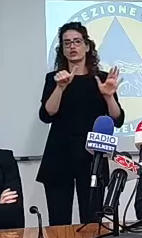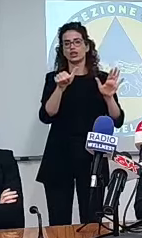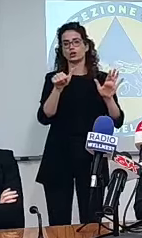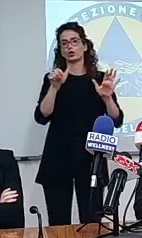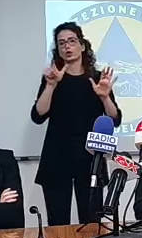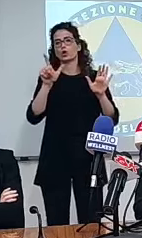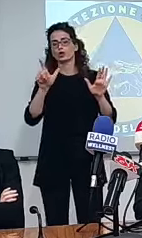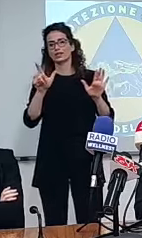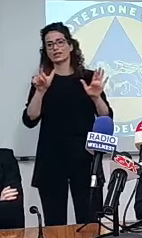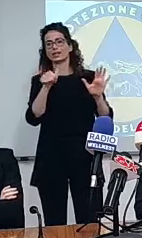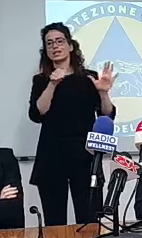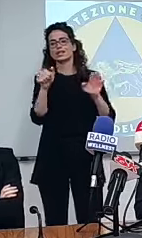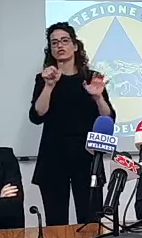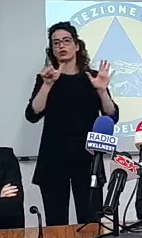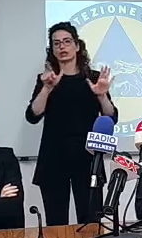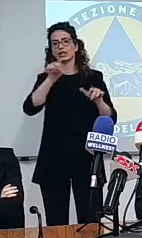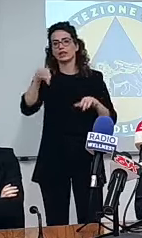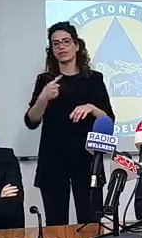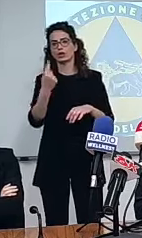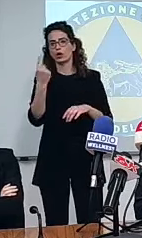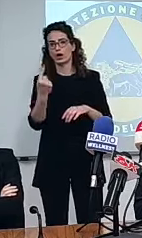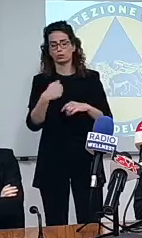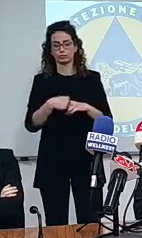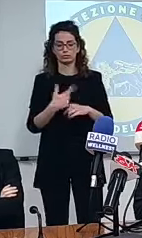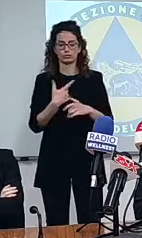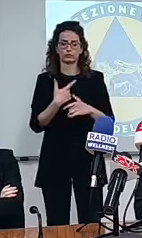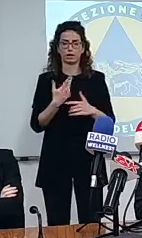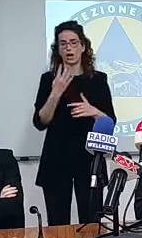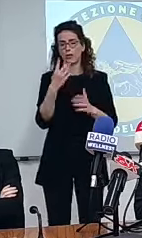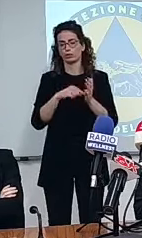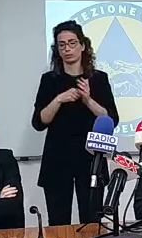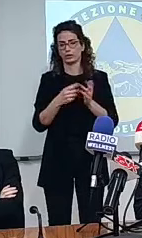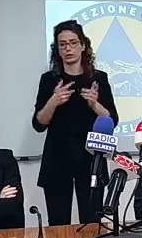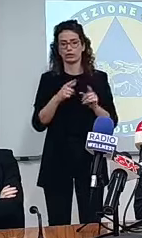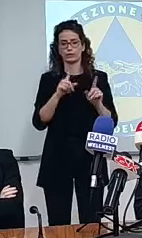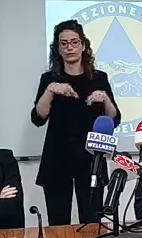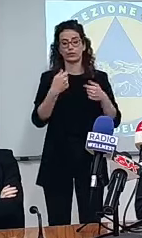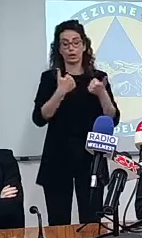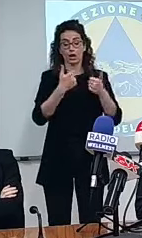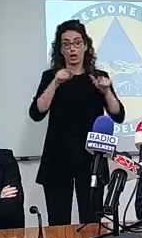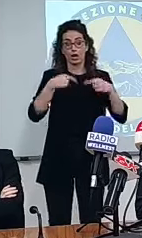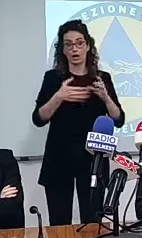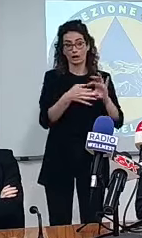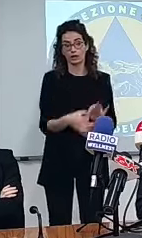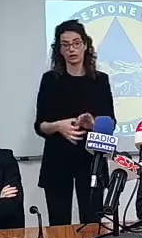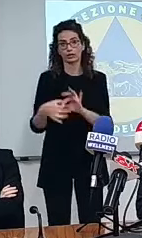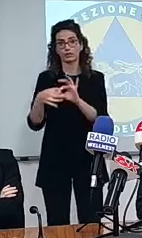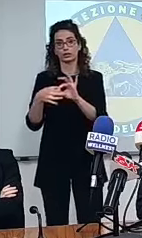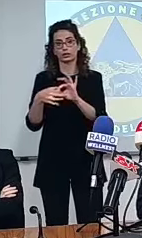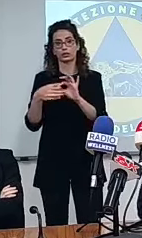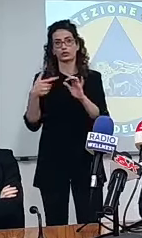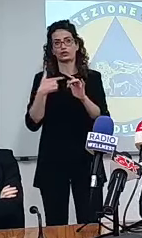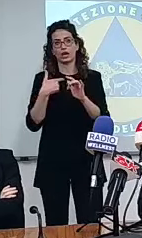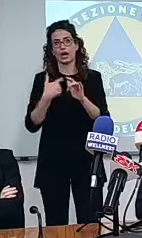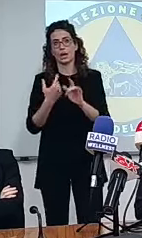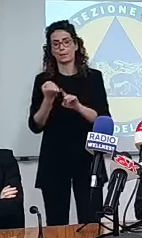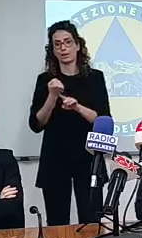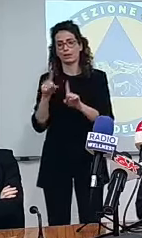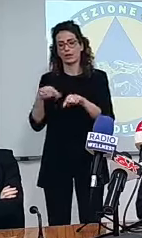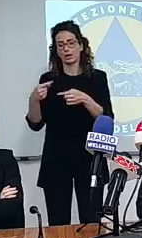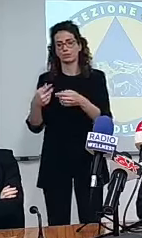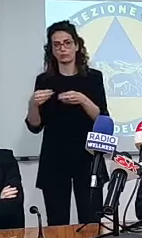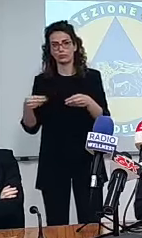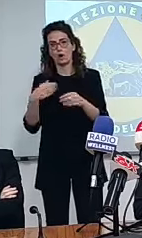607,91, insomma 4.200.000 euro, per poi in questa gara agganciarsi con il preliminare, l'esecutivo, insomma tutta la